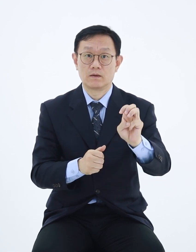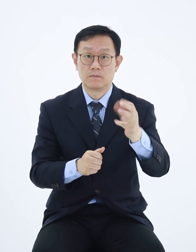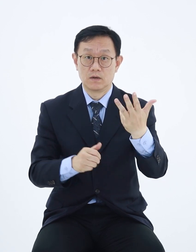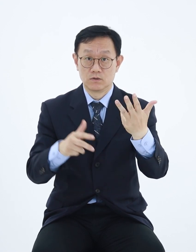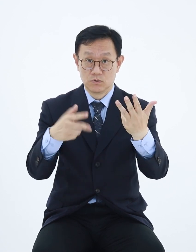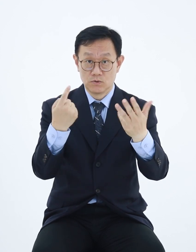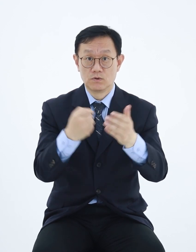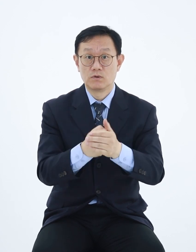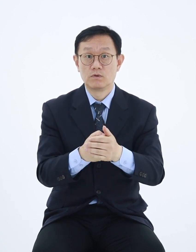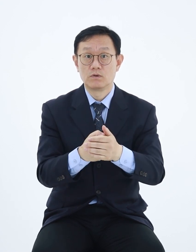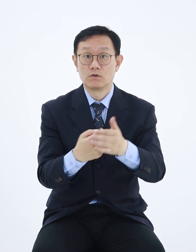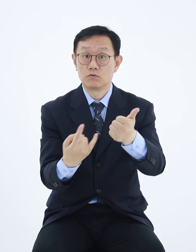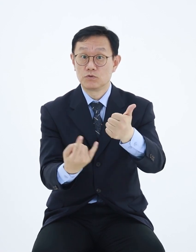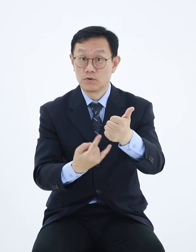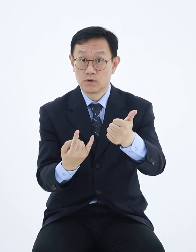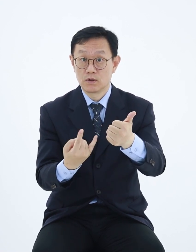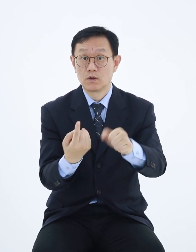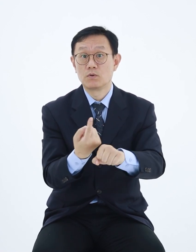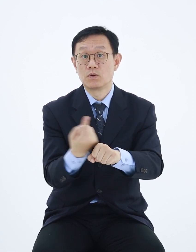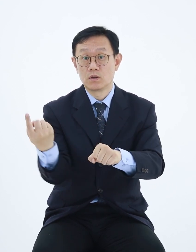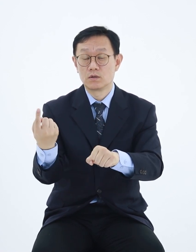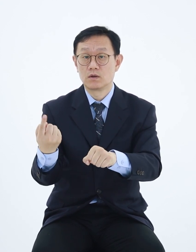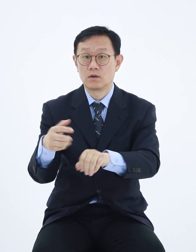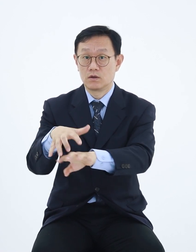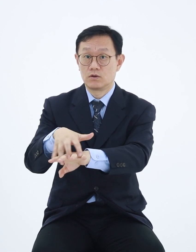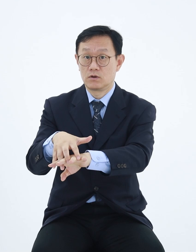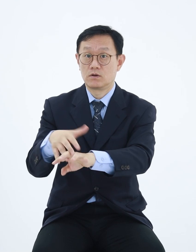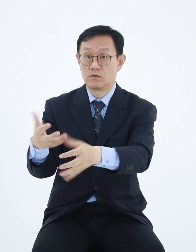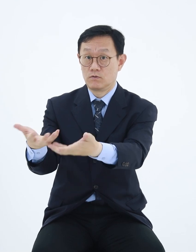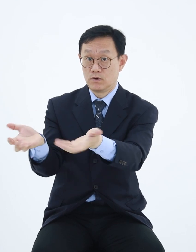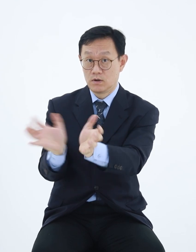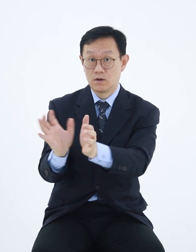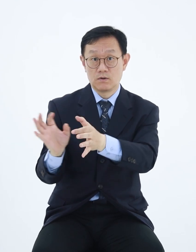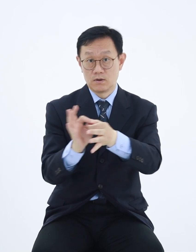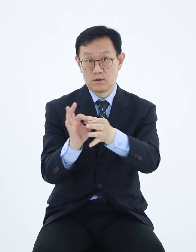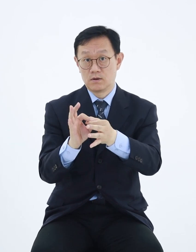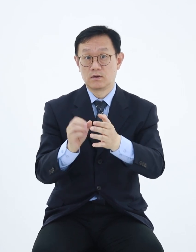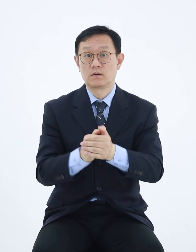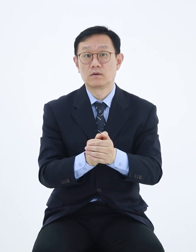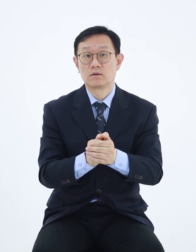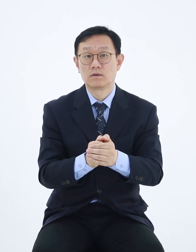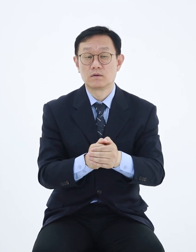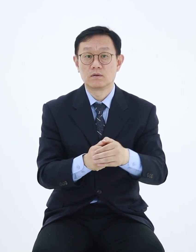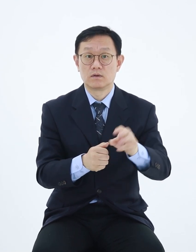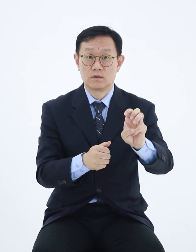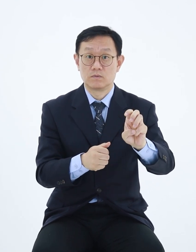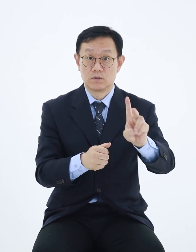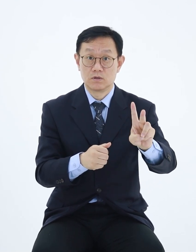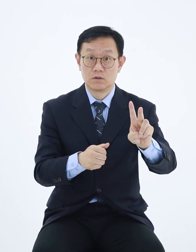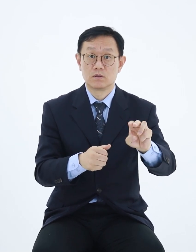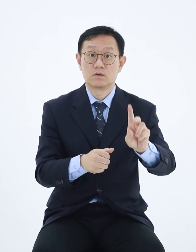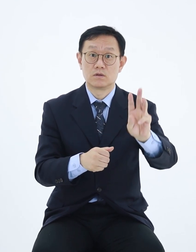제38조 위원회와 기타 기구와의 관계. 협약 제32조와 제37조에